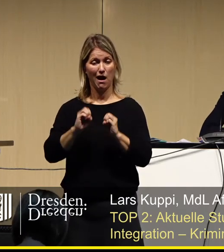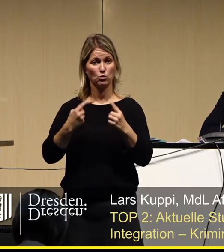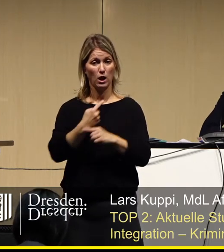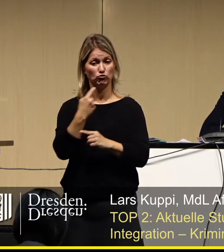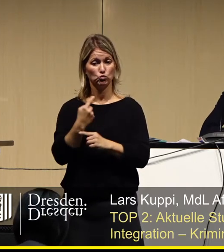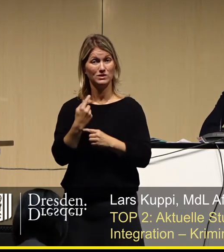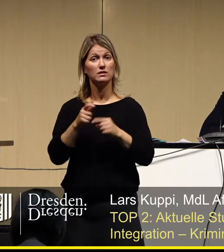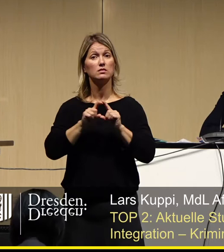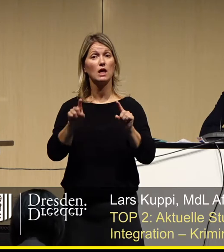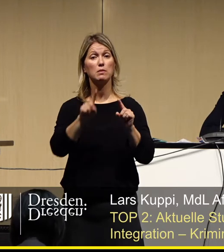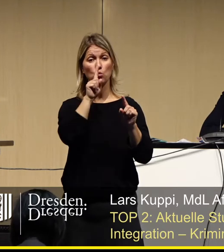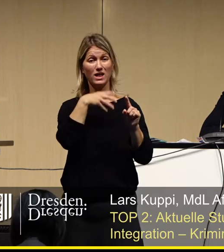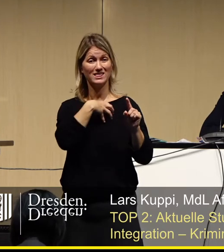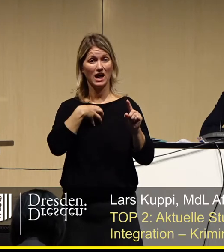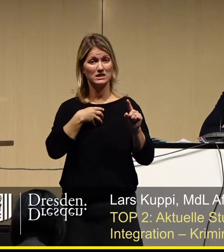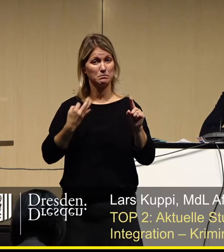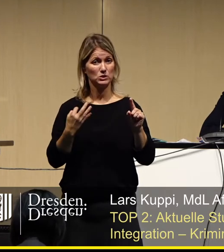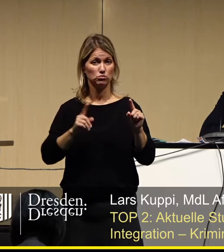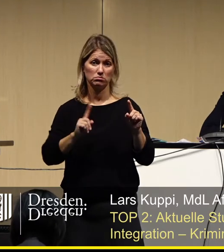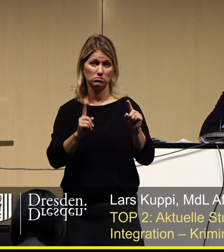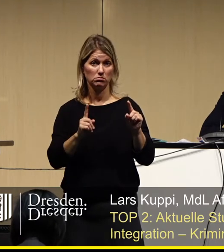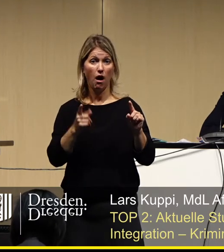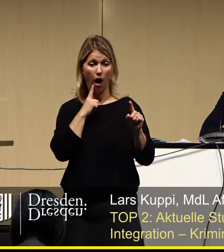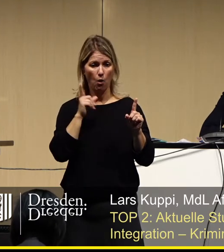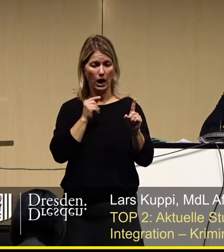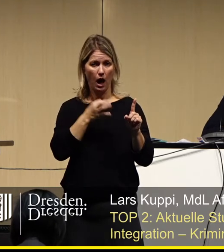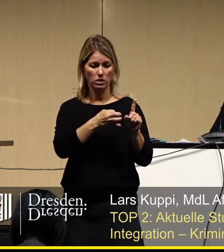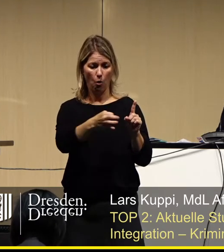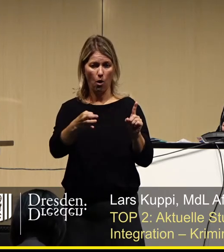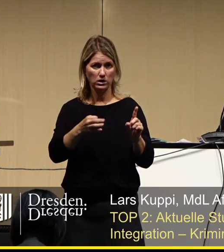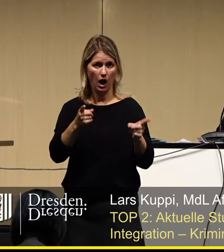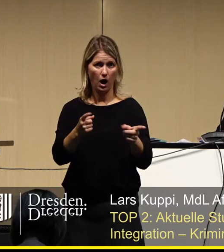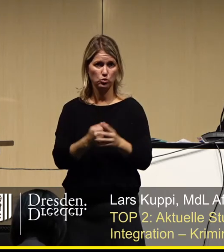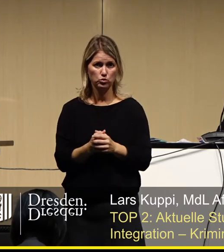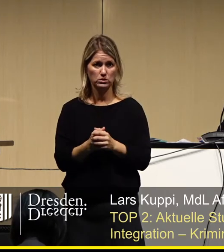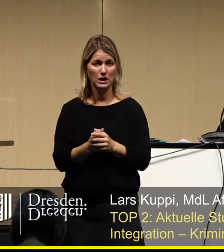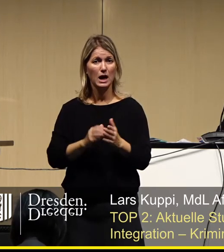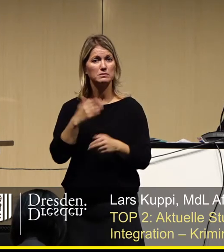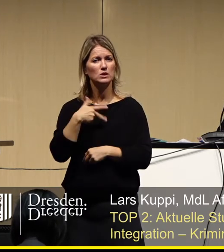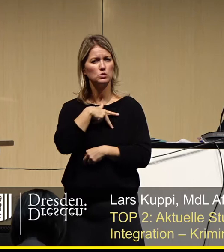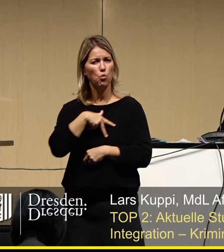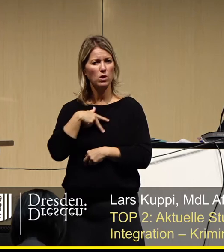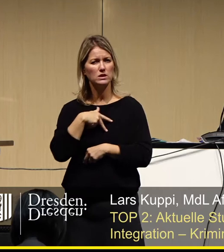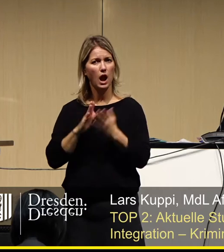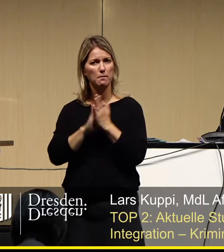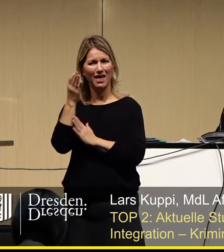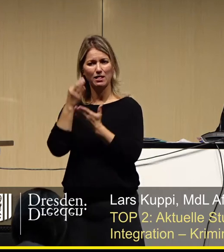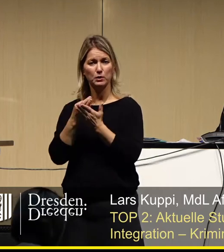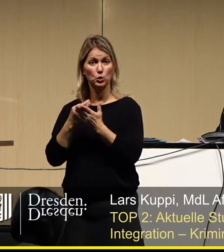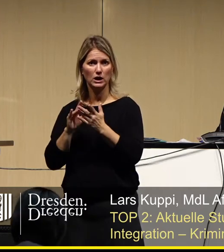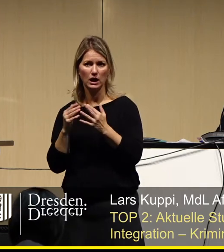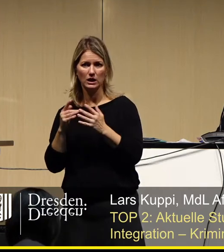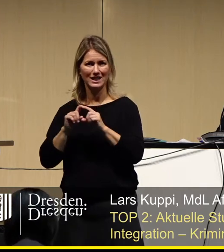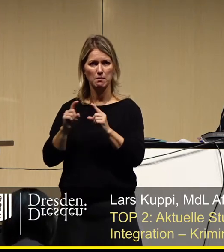Dresden, sondern mittlerweile auch schon deutlich kleinere Städte. Vor allem die Bürger in sozialen Brennpunkten fühlen sich